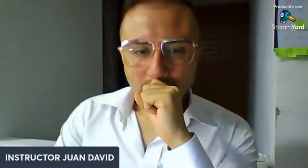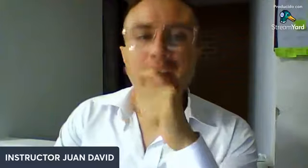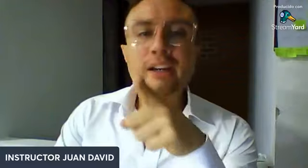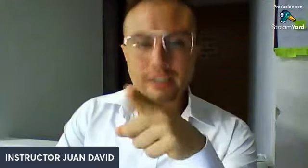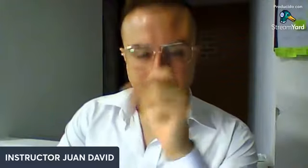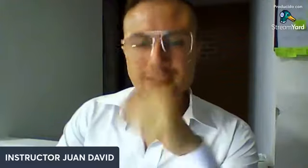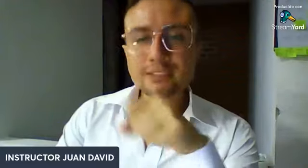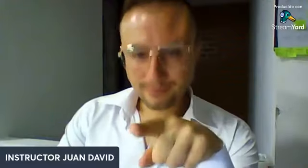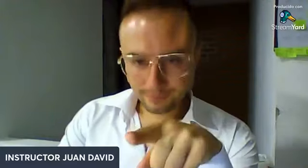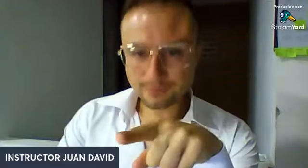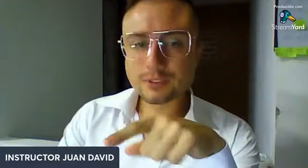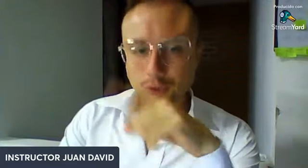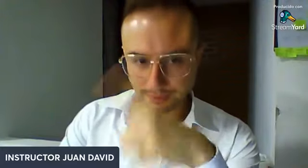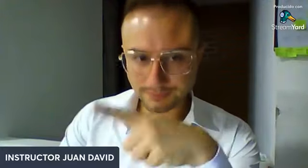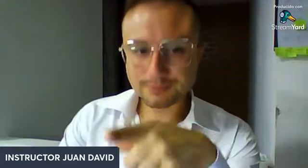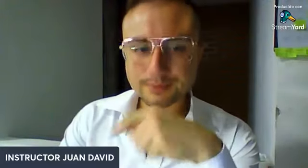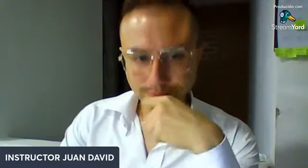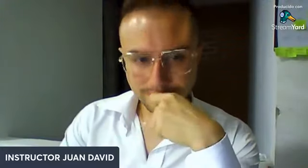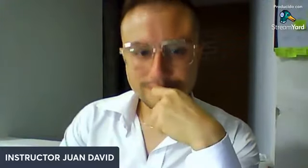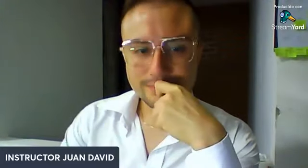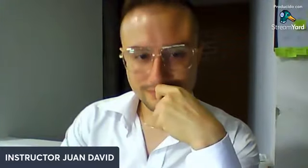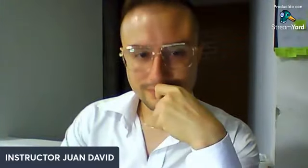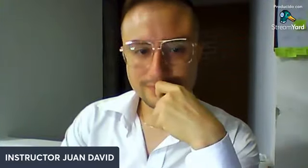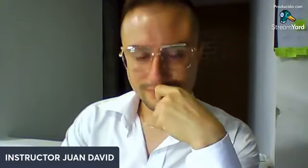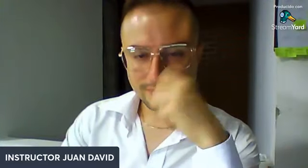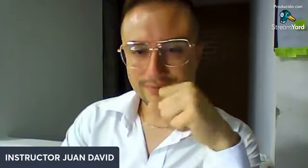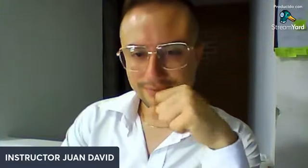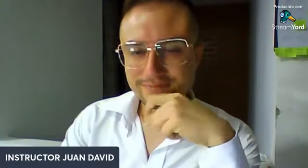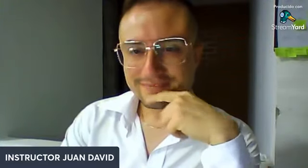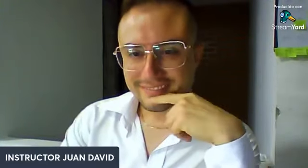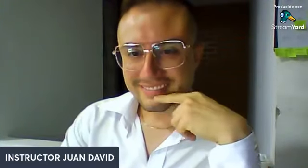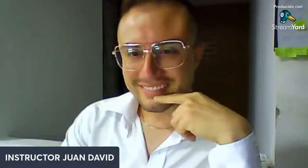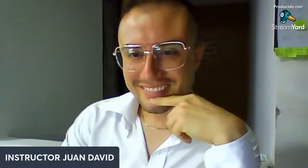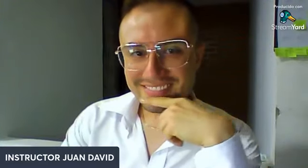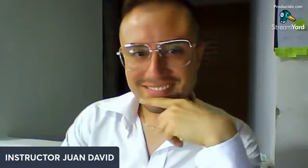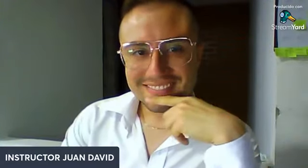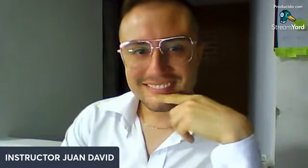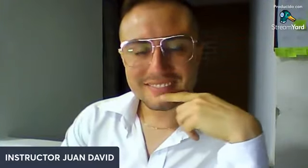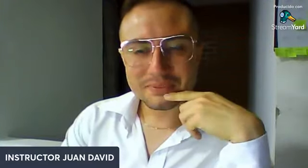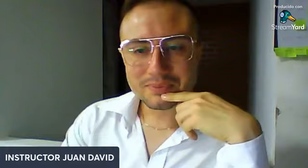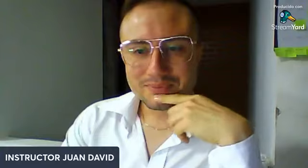Exacto, Luis.